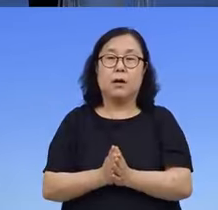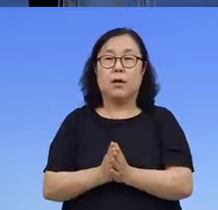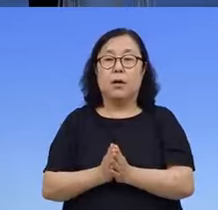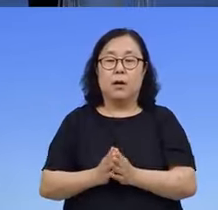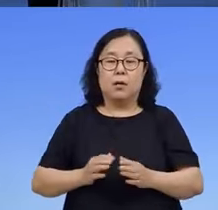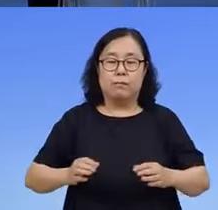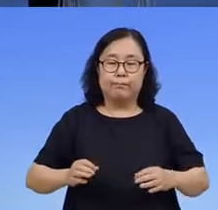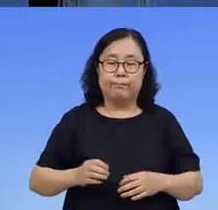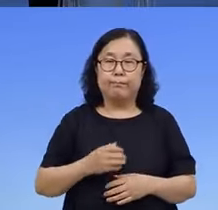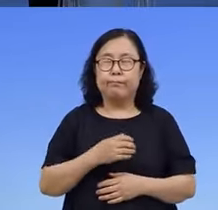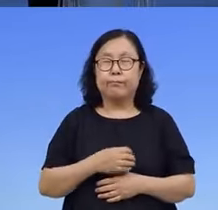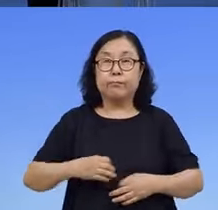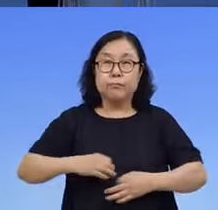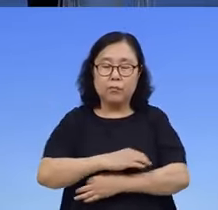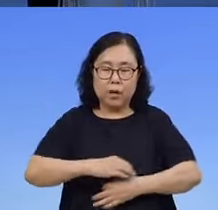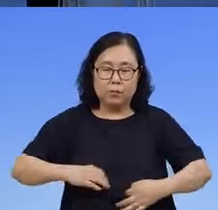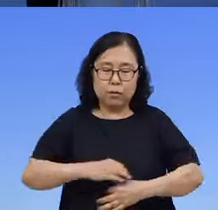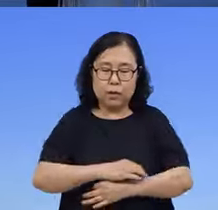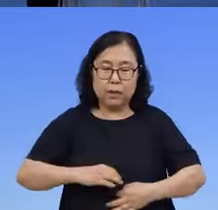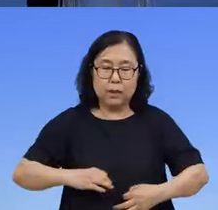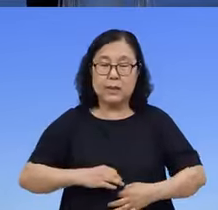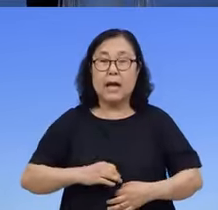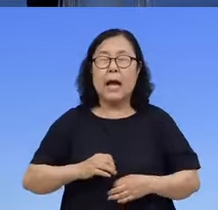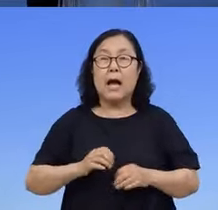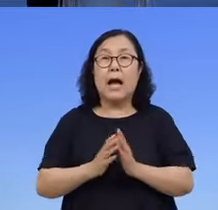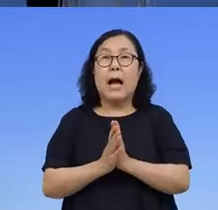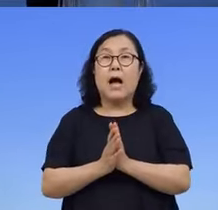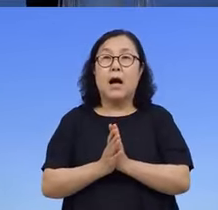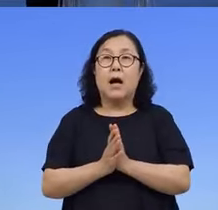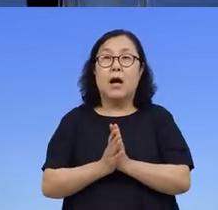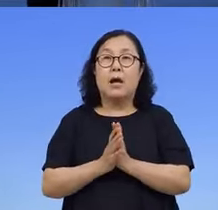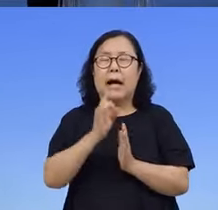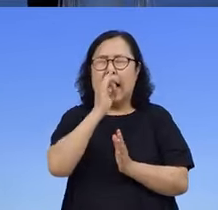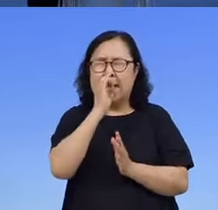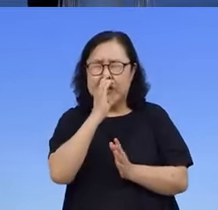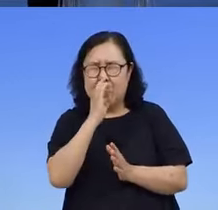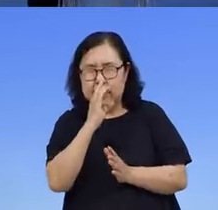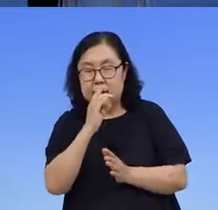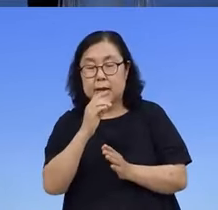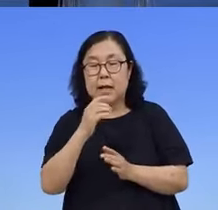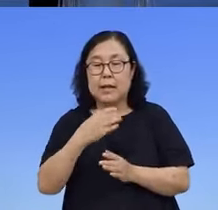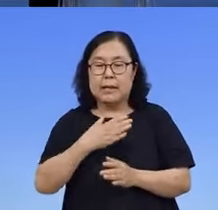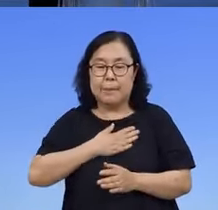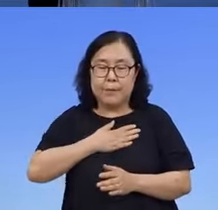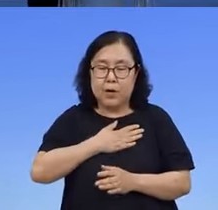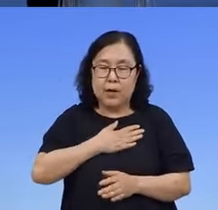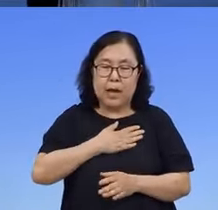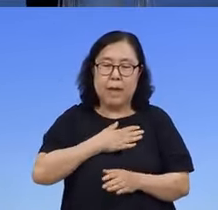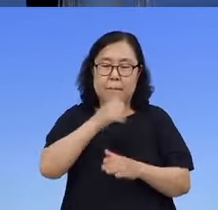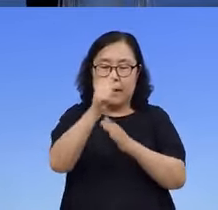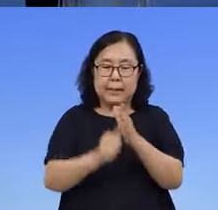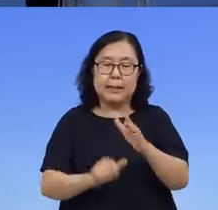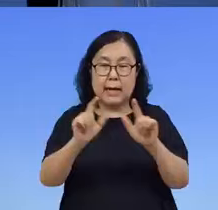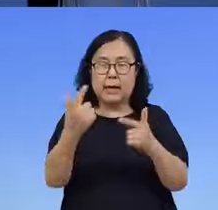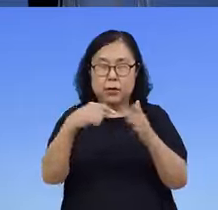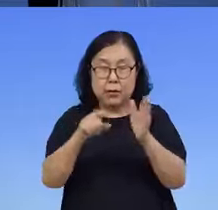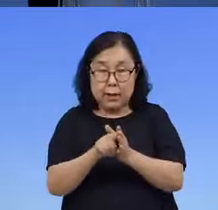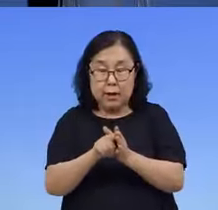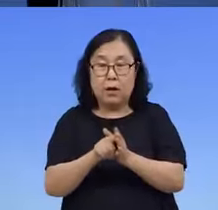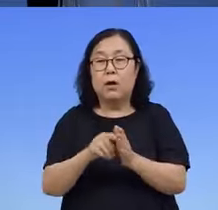대책을 세우라고 말씀하셨지요. 이혼 첫날 프로젝트는 목사님께 감사의 메일 드리기입니다. 앞으로